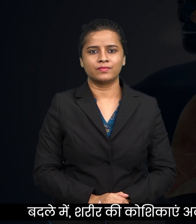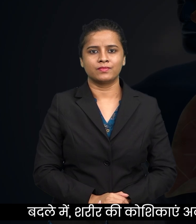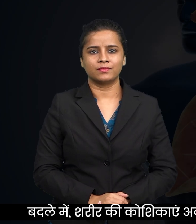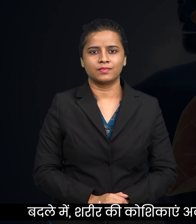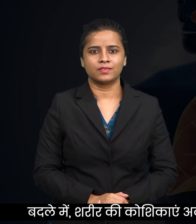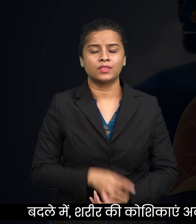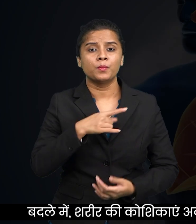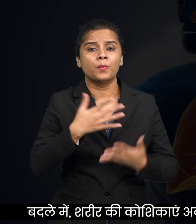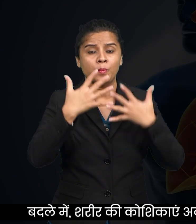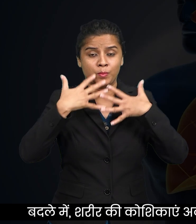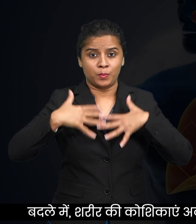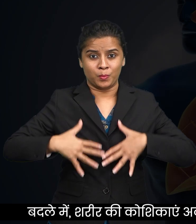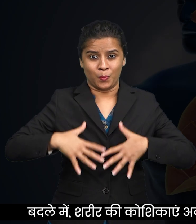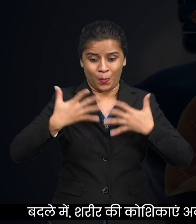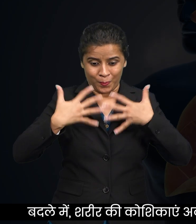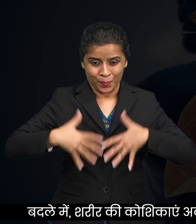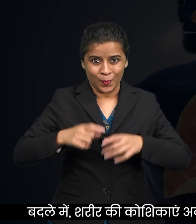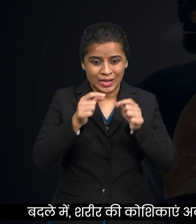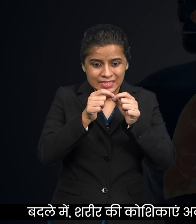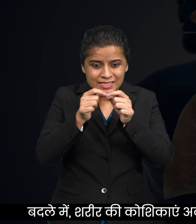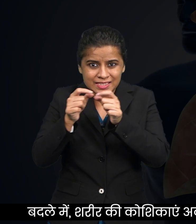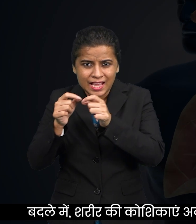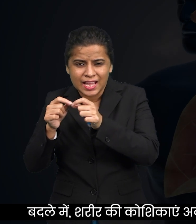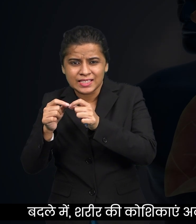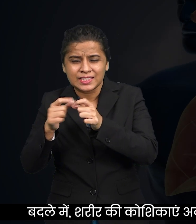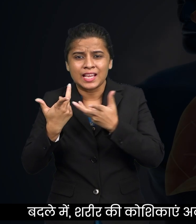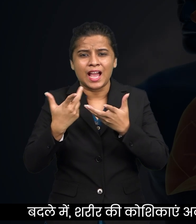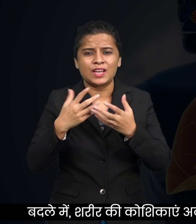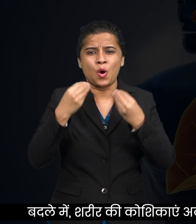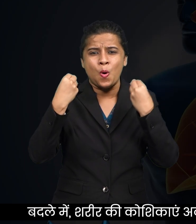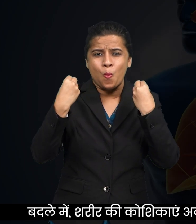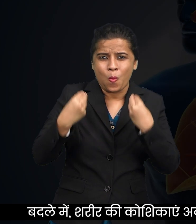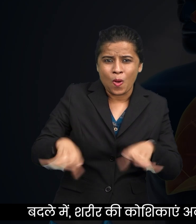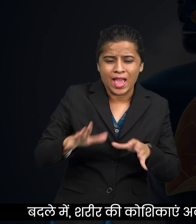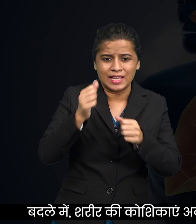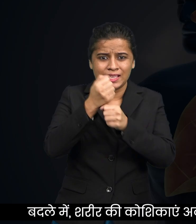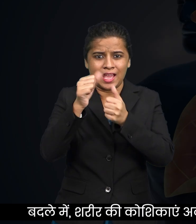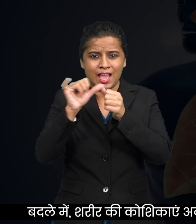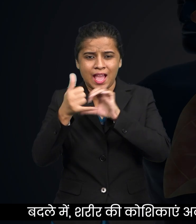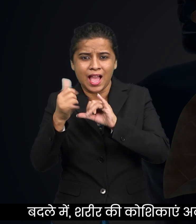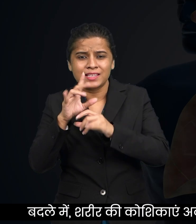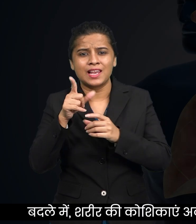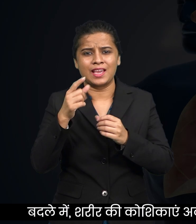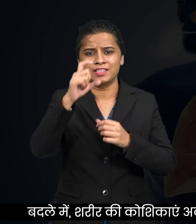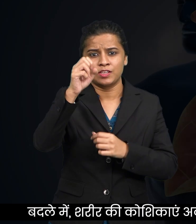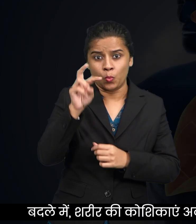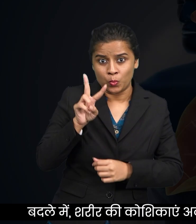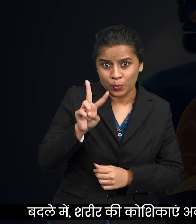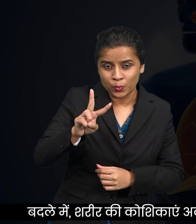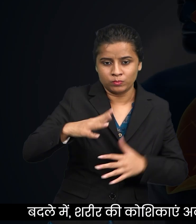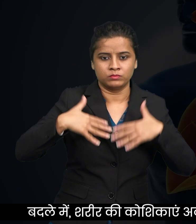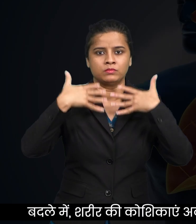बदले में शरीर की कोशिकाएं अवांछित गैस कार्बन डाइऑक्साइड को छोड़ती है।